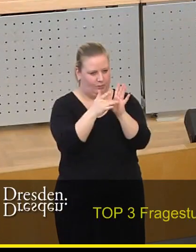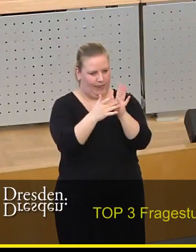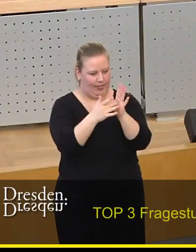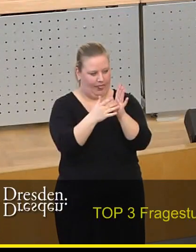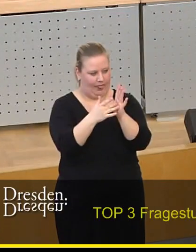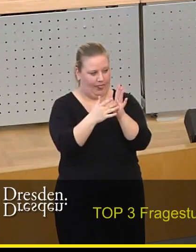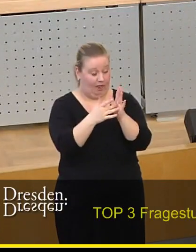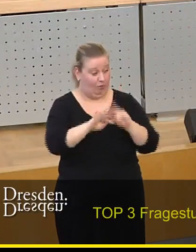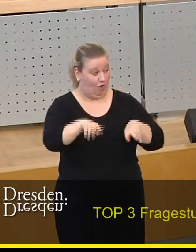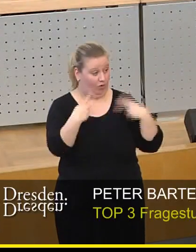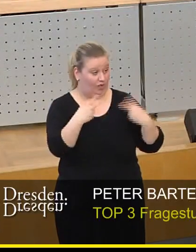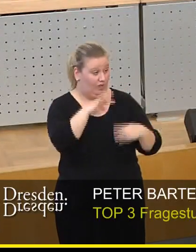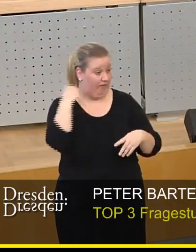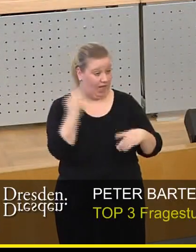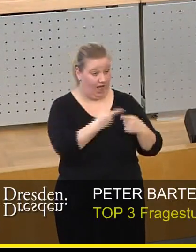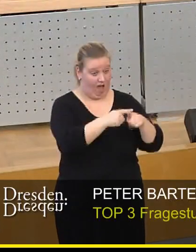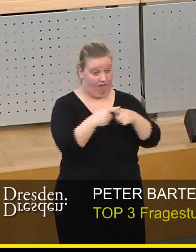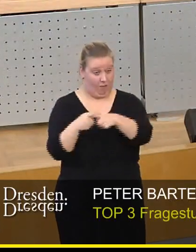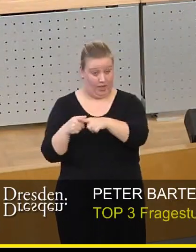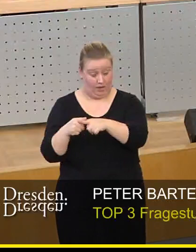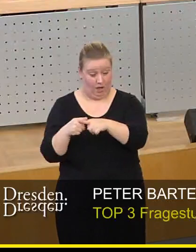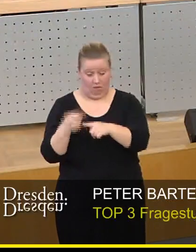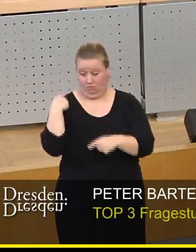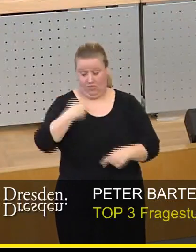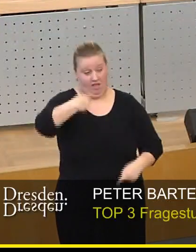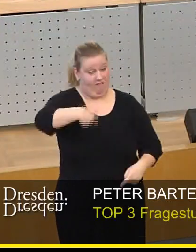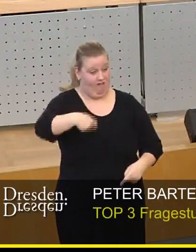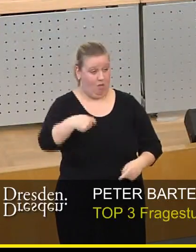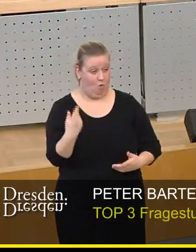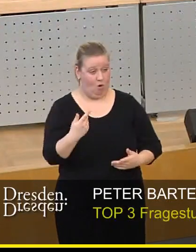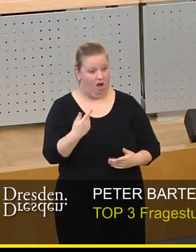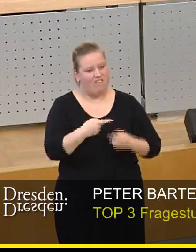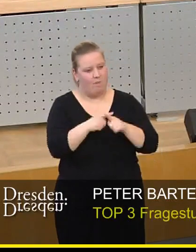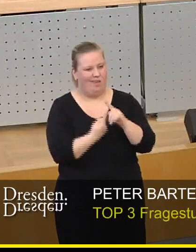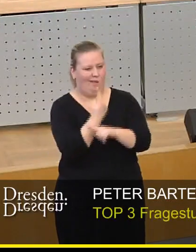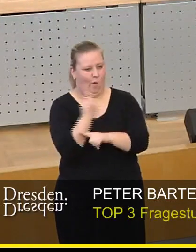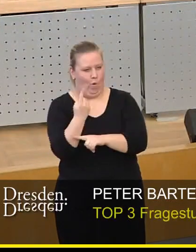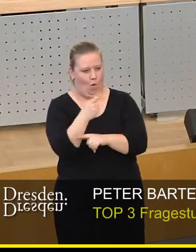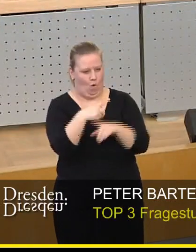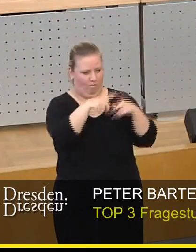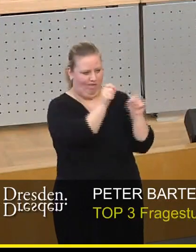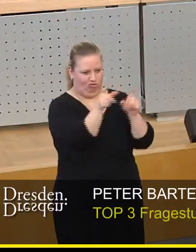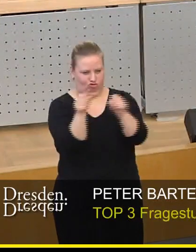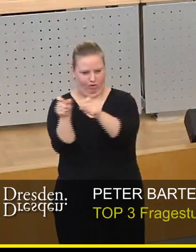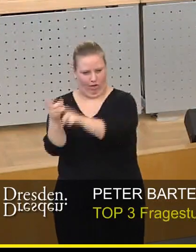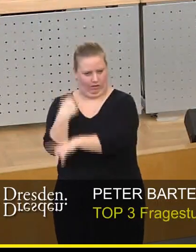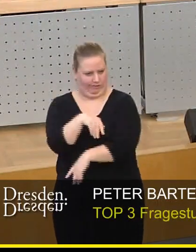die nicht unerheblich ist. Viele Vermieter haben das zum Anlass genommen, im Februar sofort eine Mieterhöhung zu schicken.